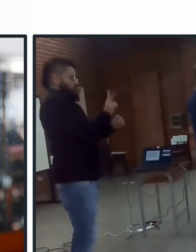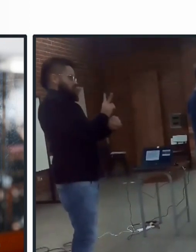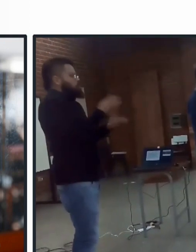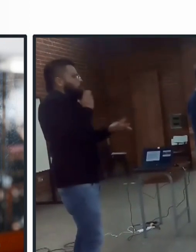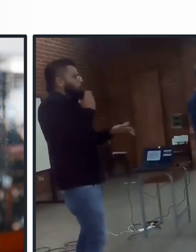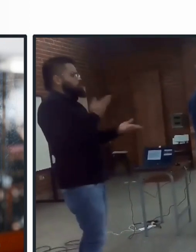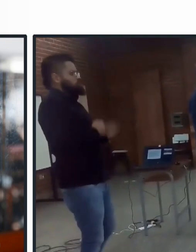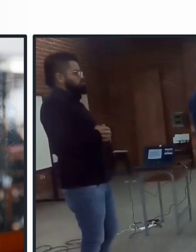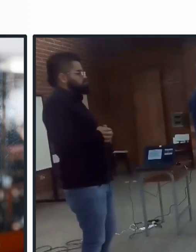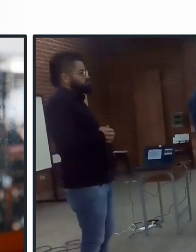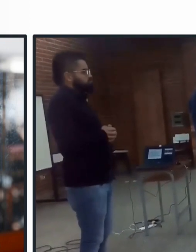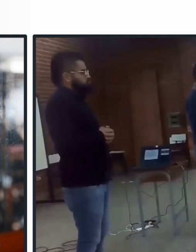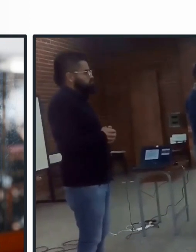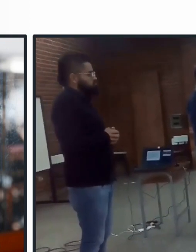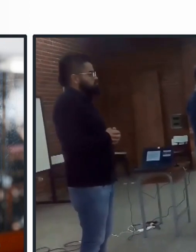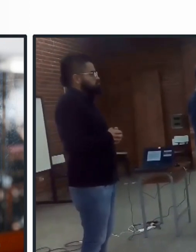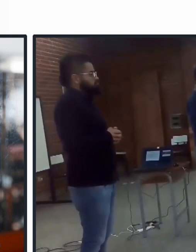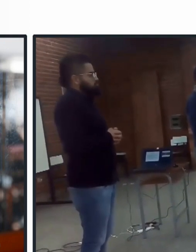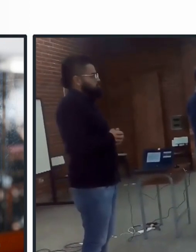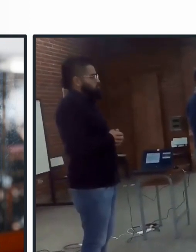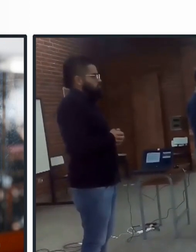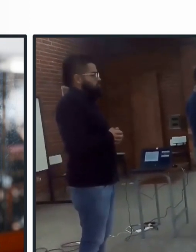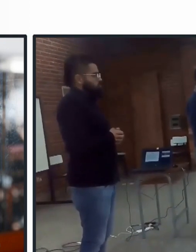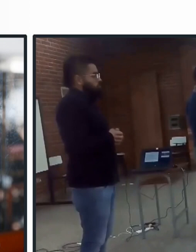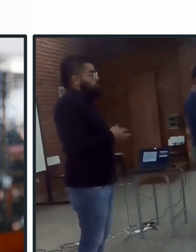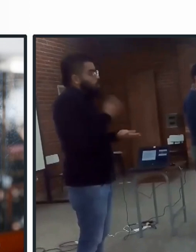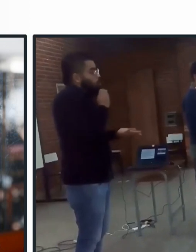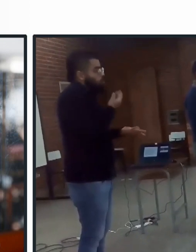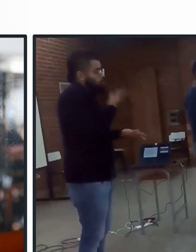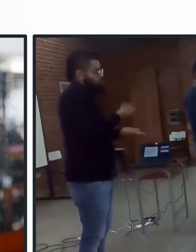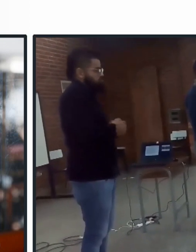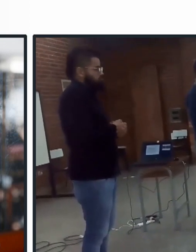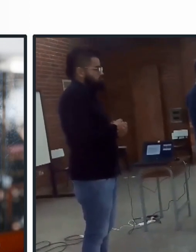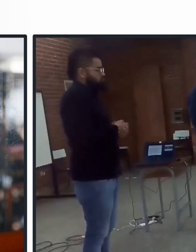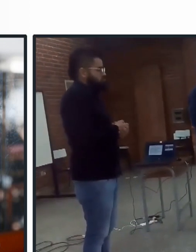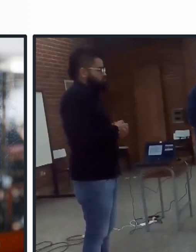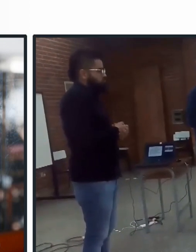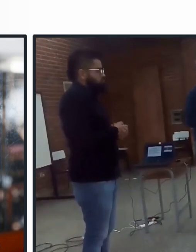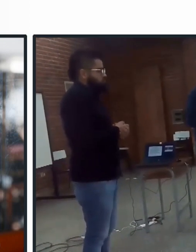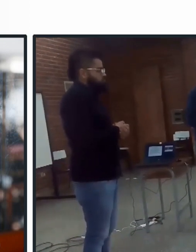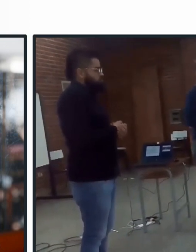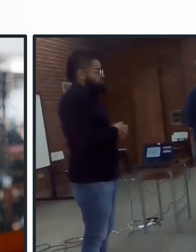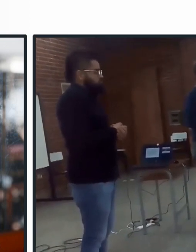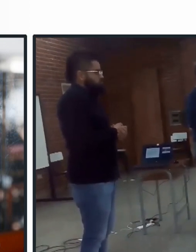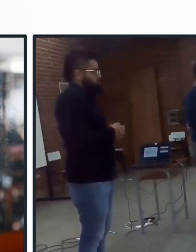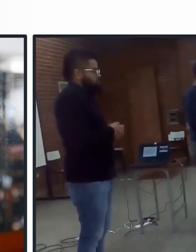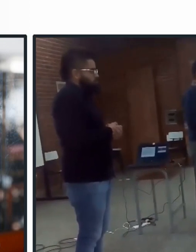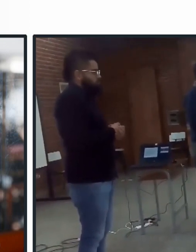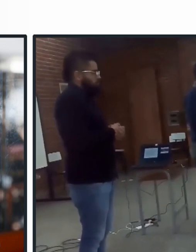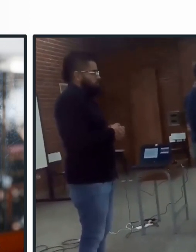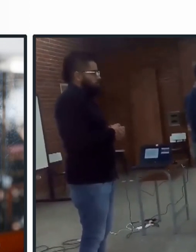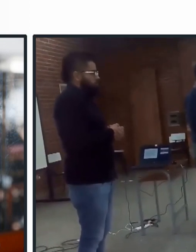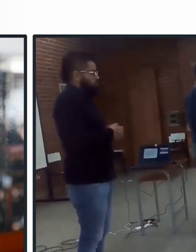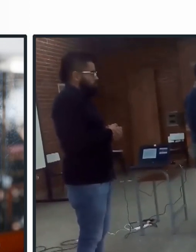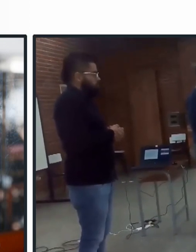tiene una discapacidad o tiene... Una particularidad, por ejemplo, una particularidad así,